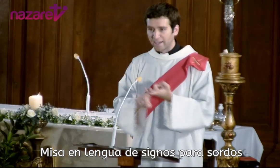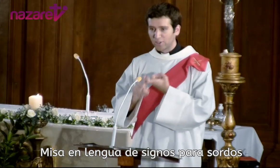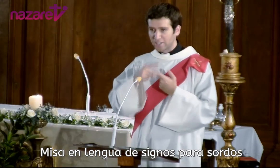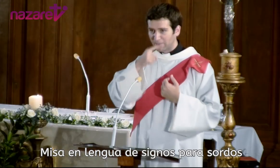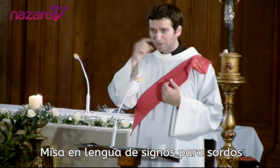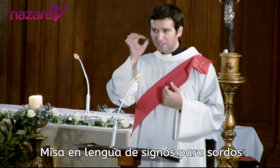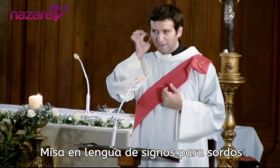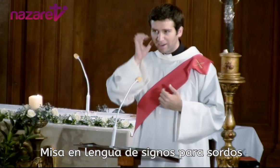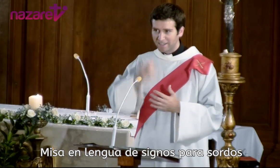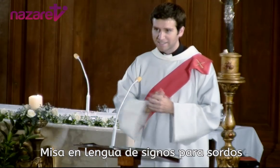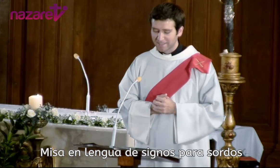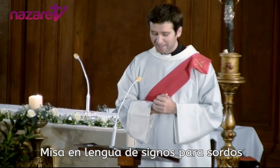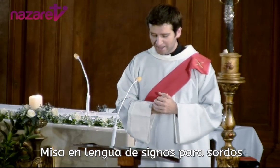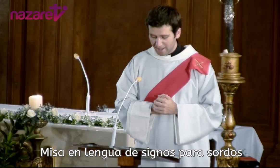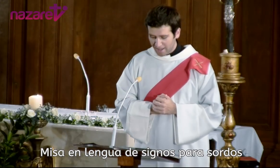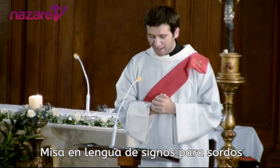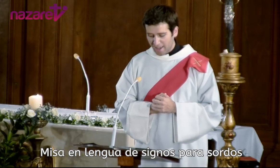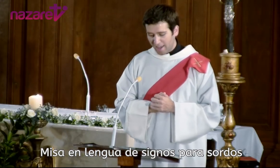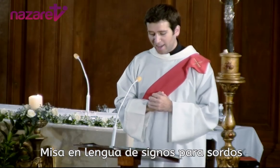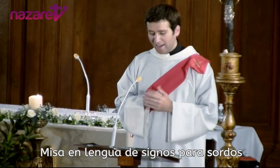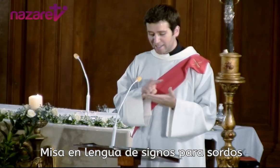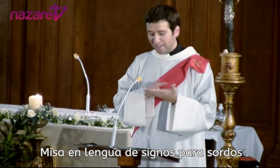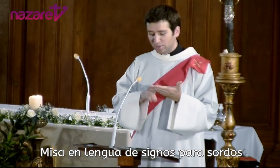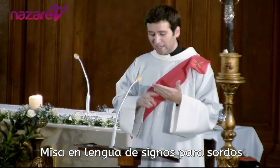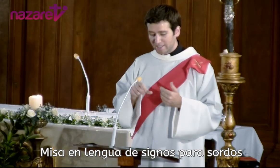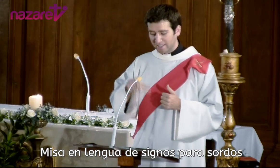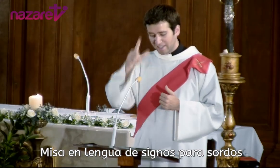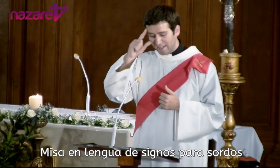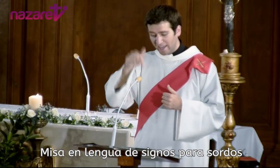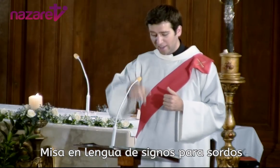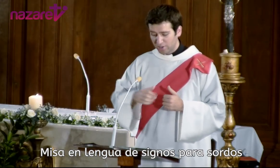Queridos hermanos y hermanas, las lecturas del día de hoy